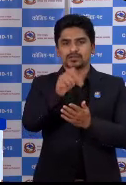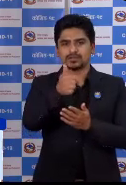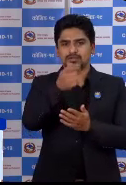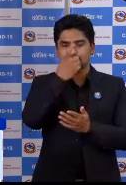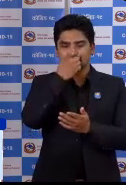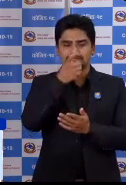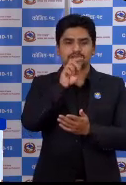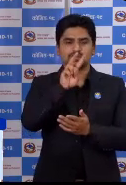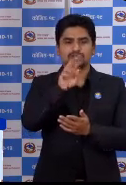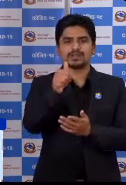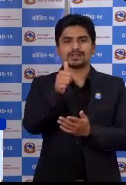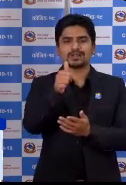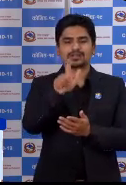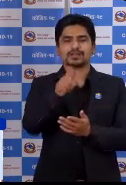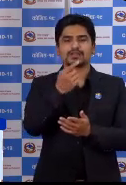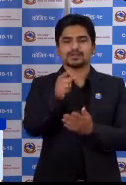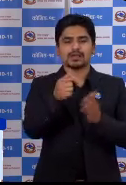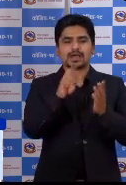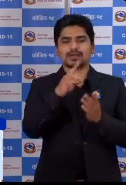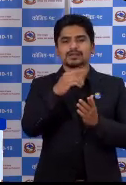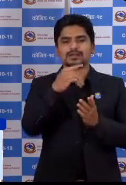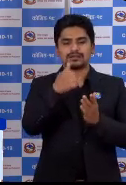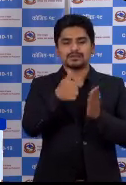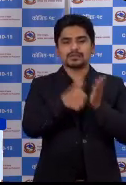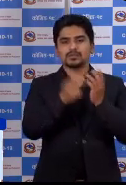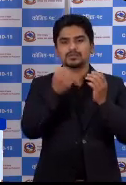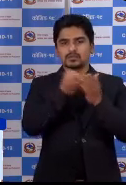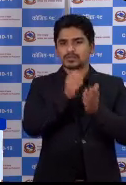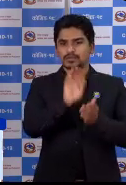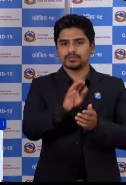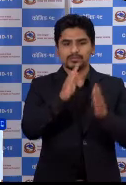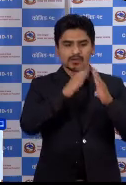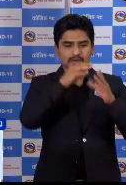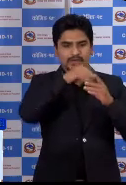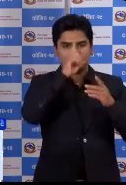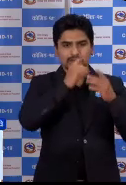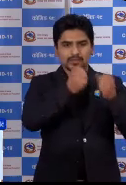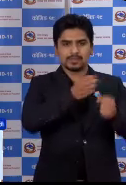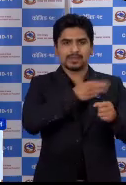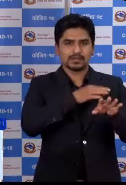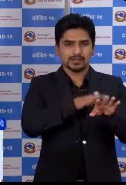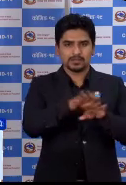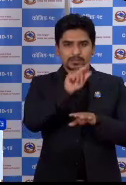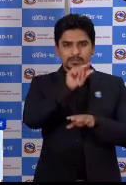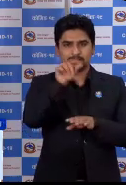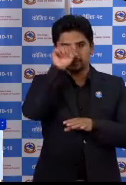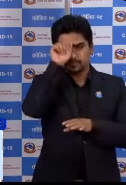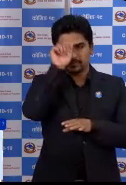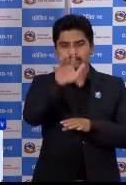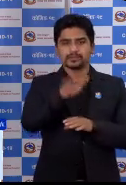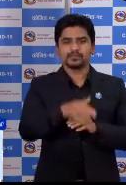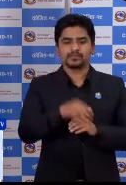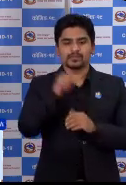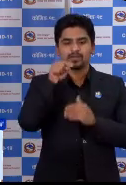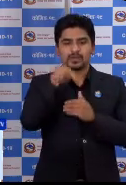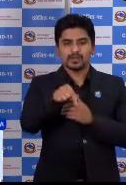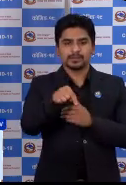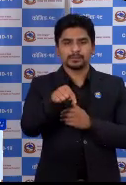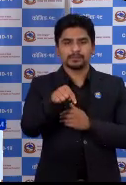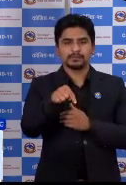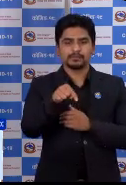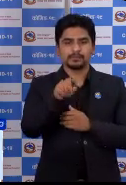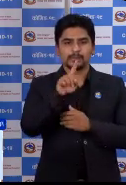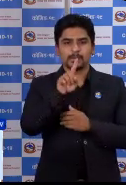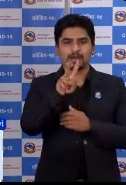पनि संक्रमित हुनेको संख्या 3 पुगेसँगै केही दिन यता खुकुलो पारिएको लकडाउन फेरि कडा पारिएको छ।